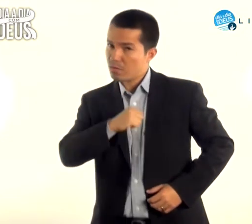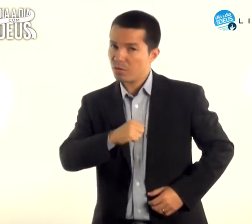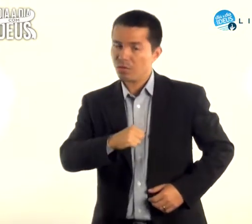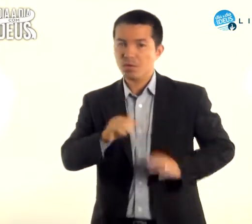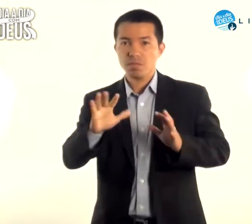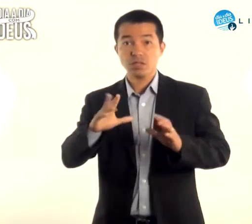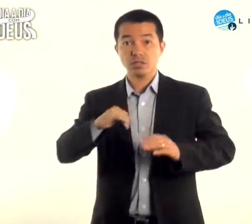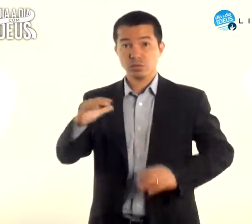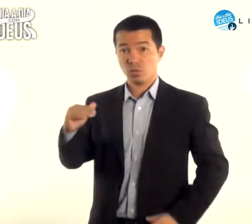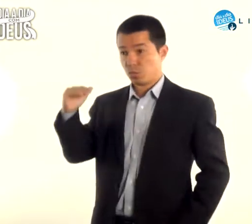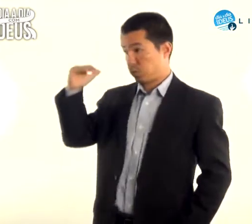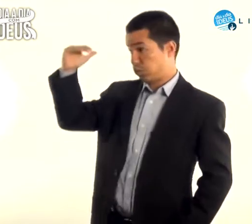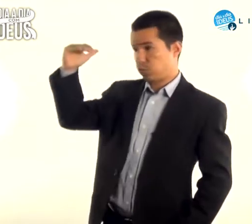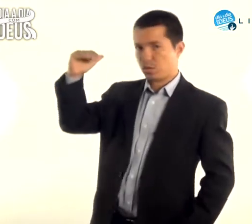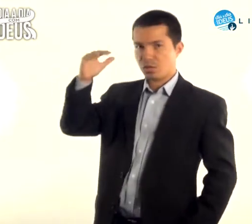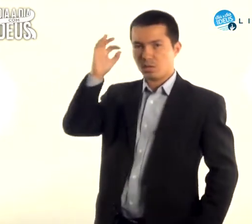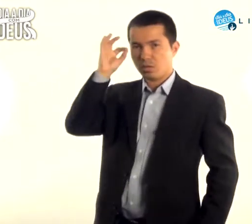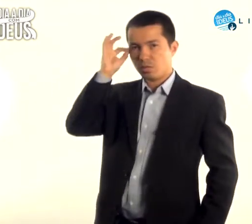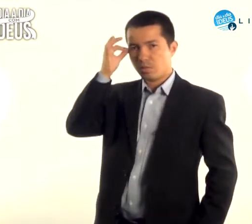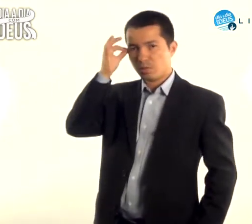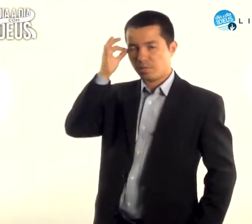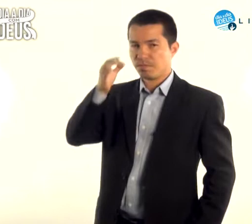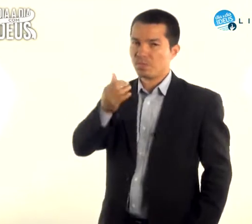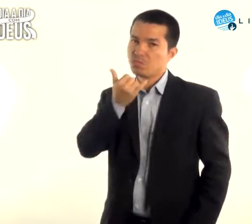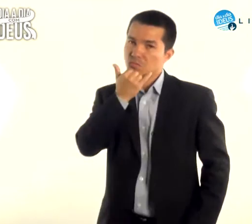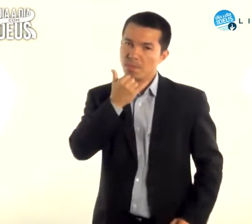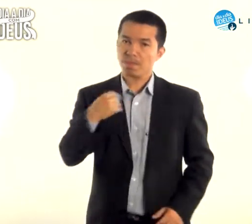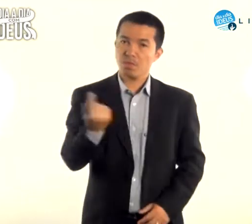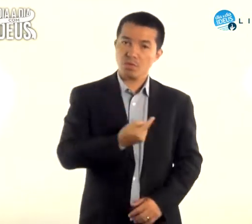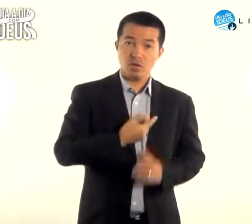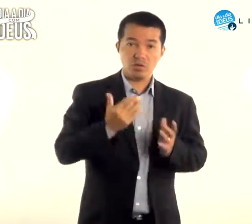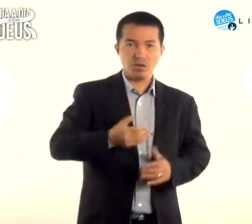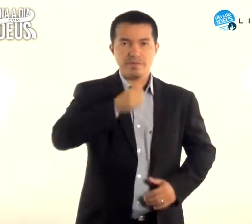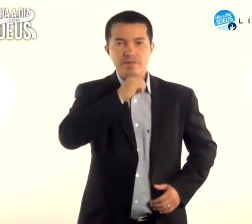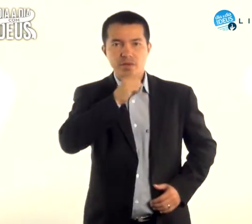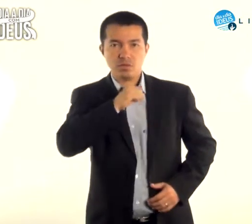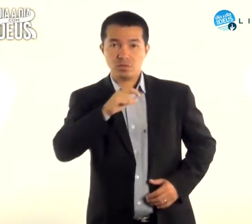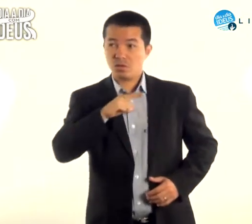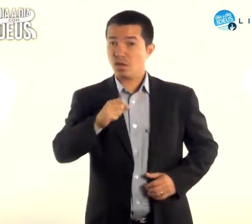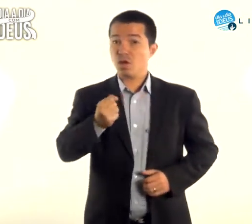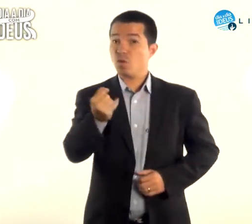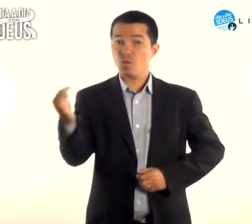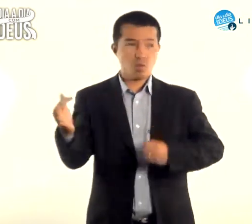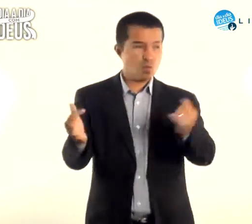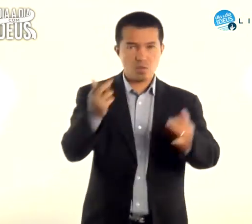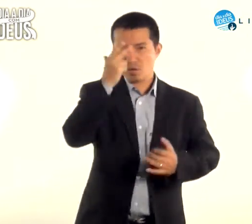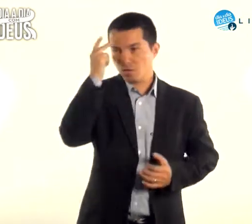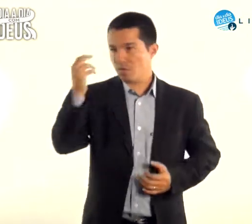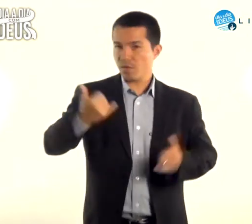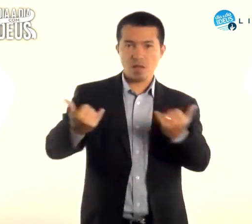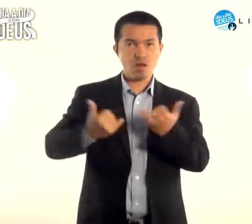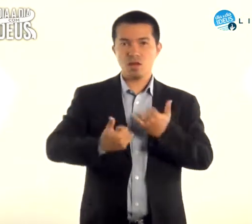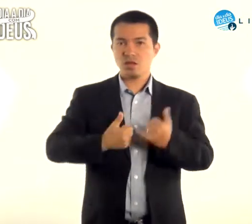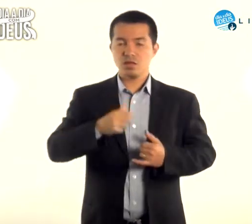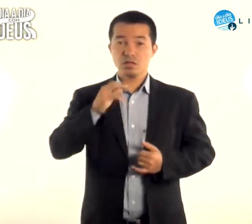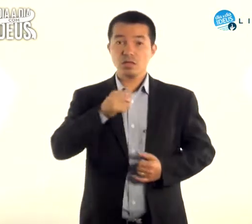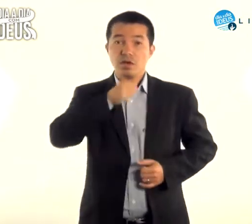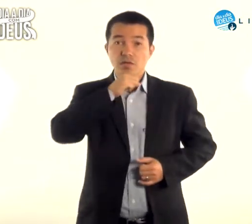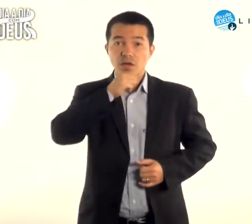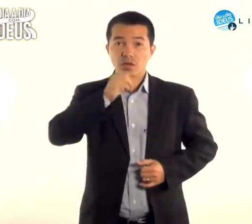E quando a gente chega à velhice, eu ainda não cheguei lá, alguns dizem, logo o tempo desaparece, porque a gente vai